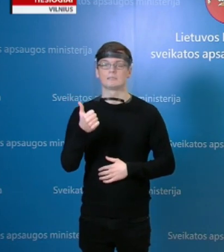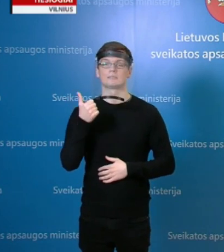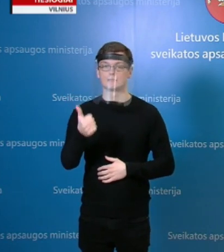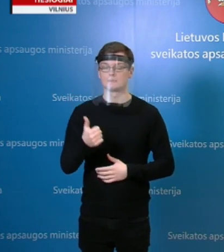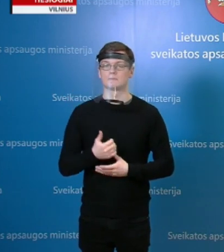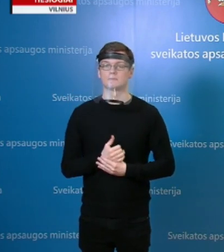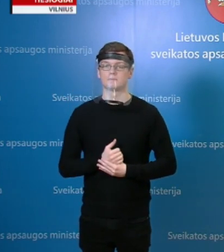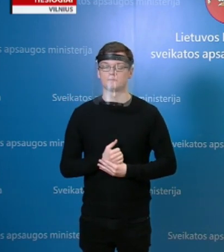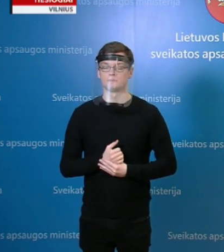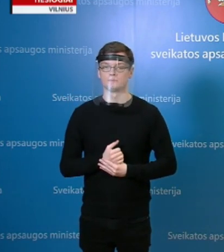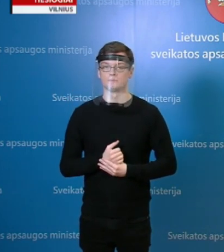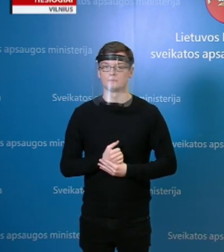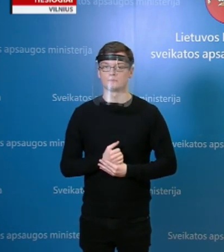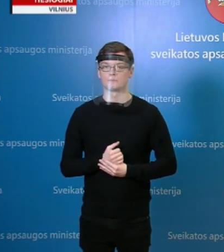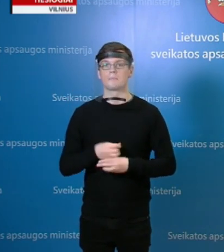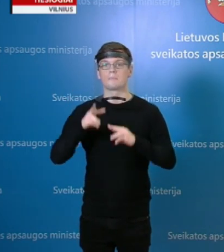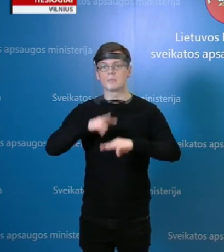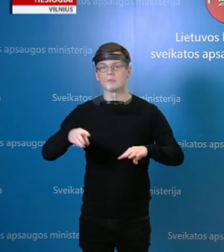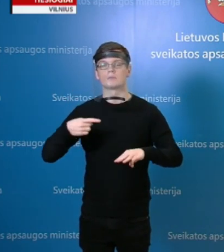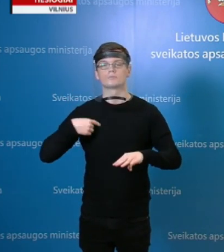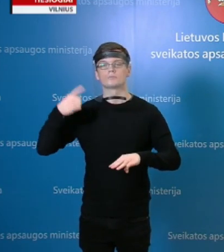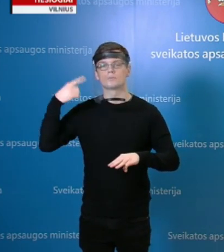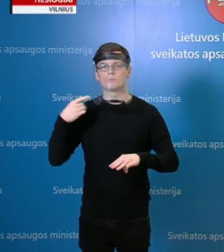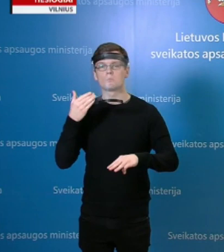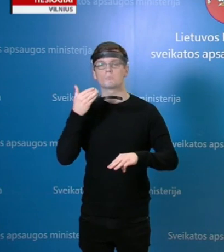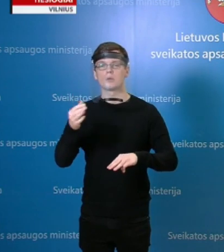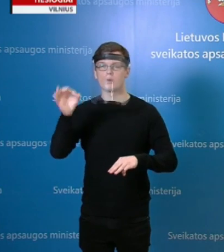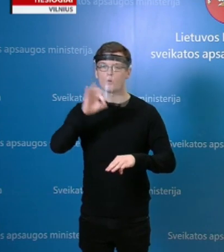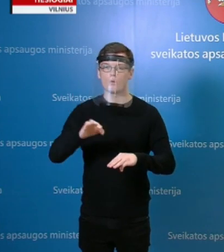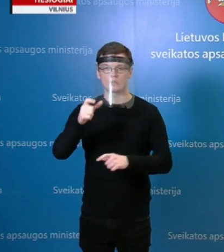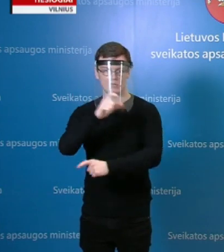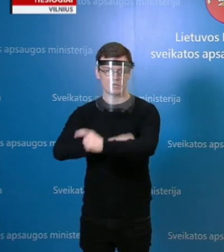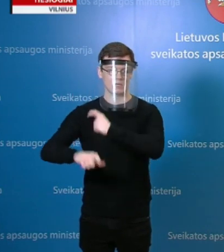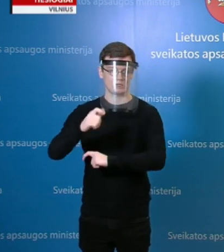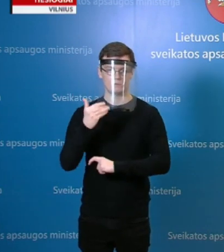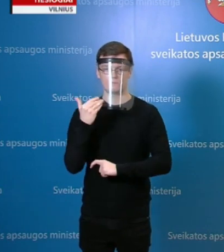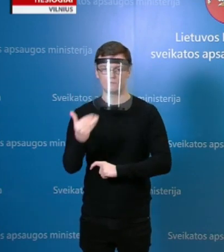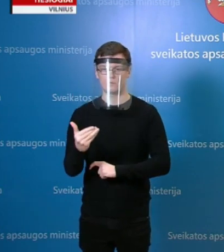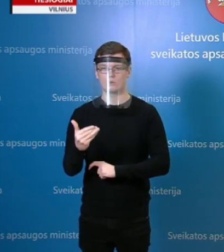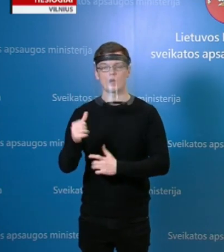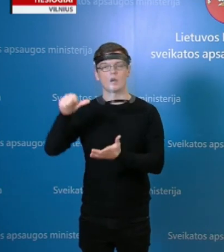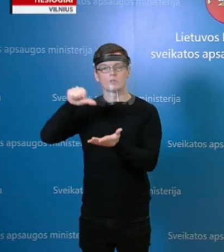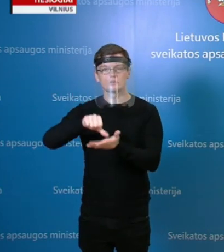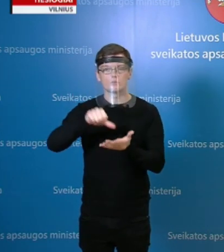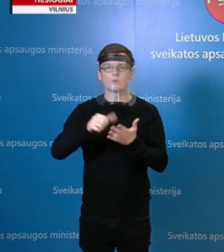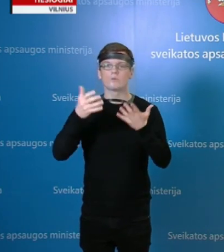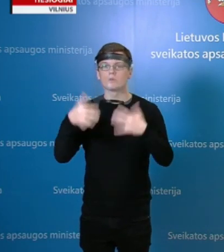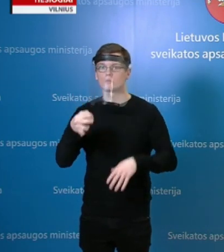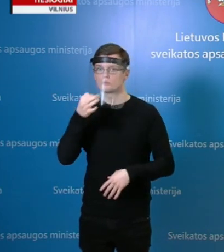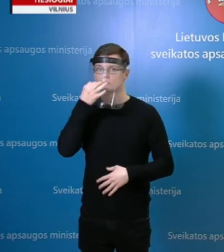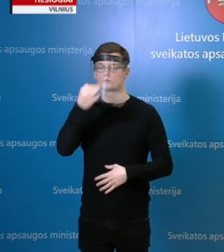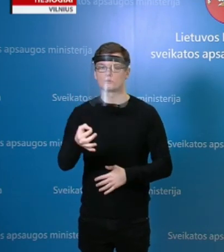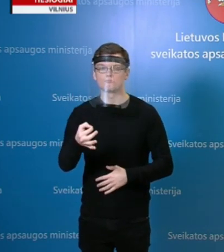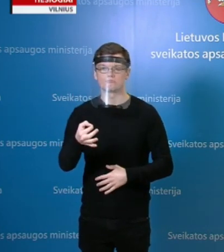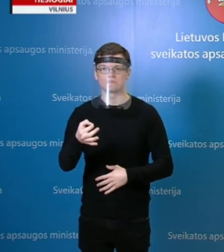ačiū. Ministrė, aš dėl darželių, kai kurių darželių stovai kalba apie tai, kad